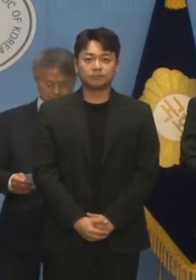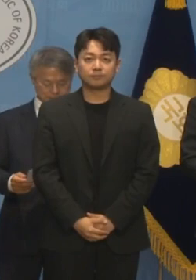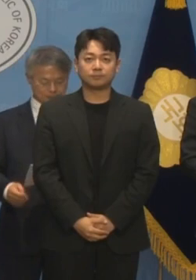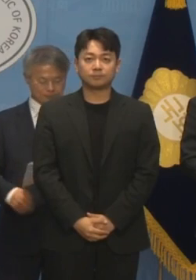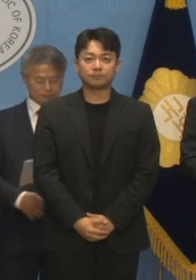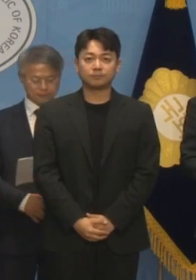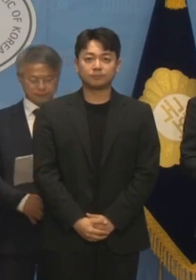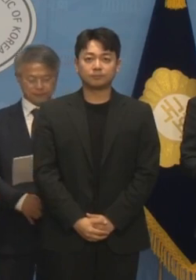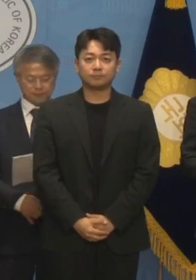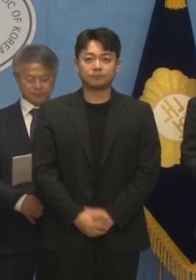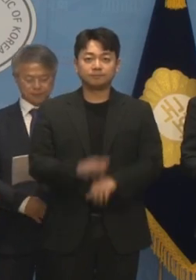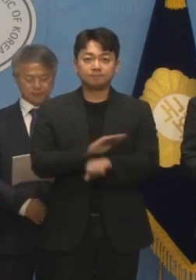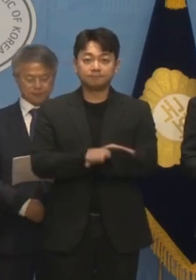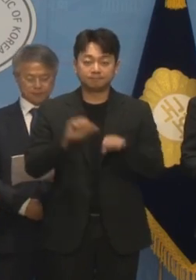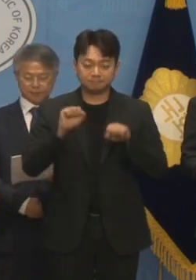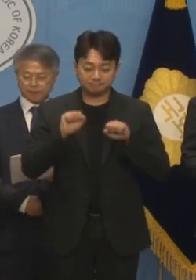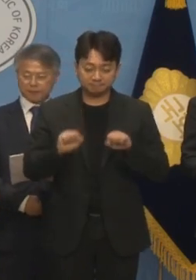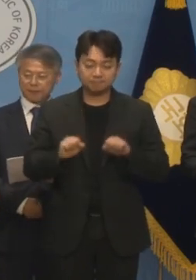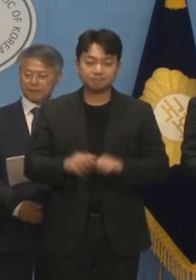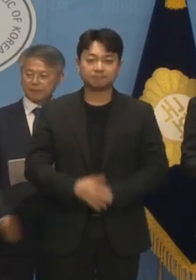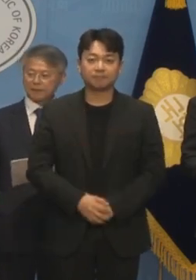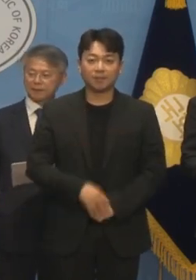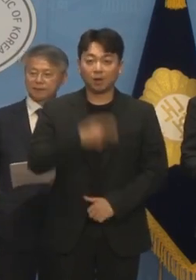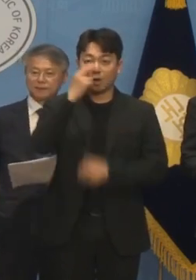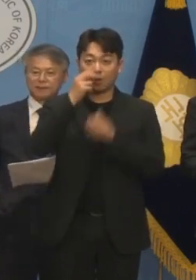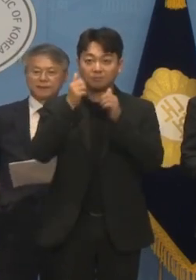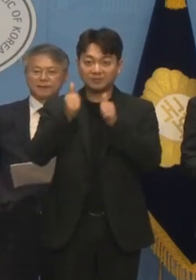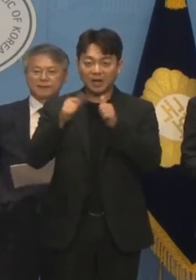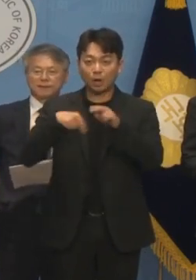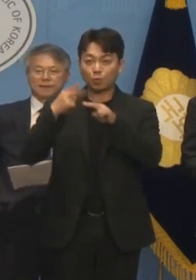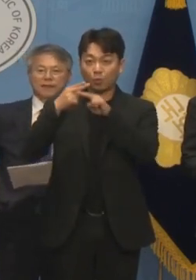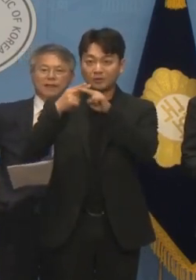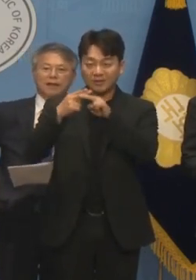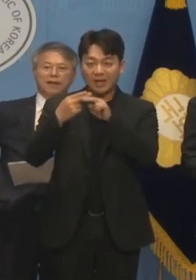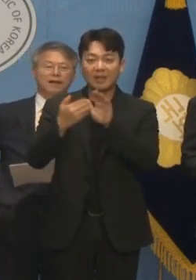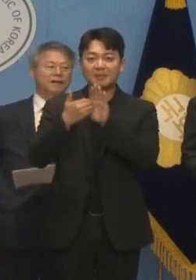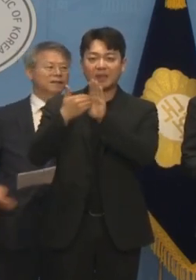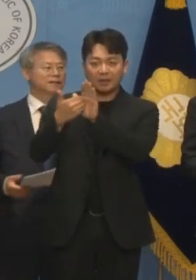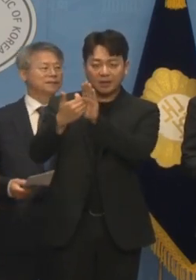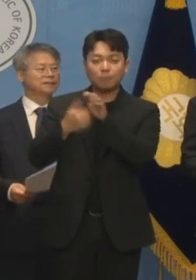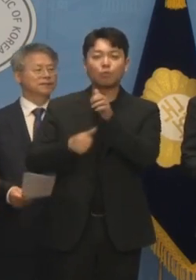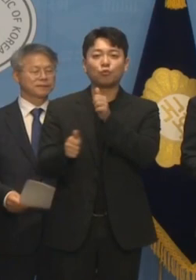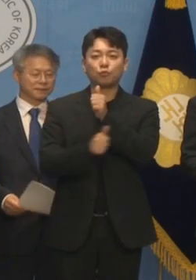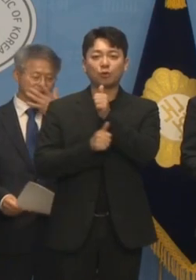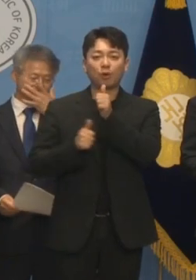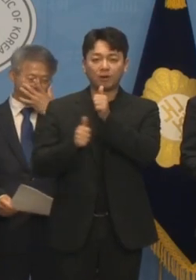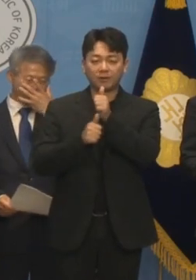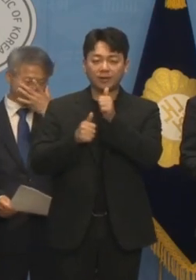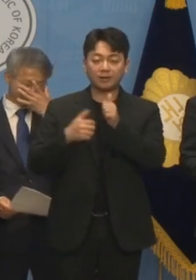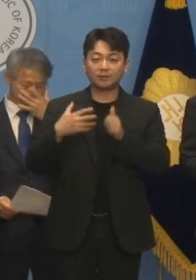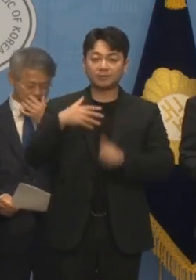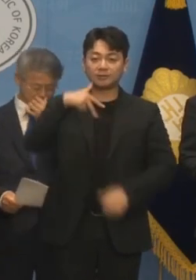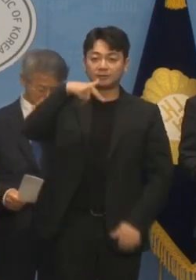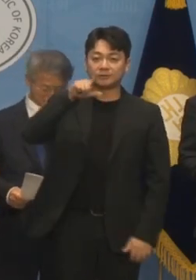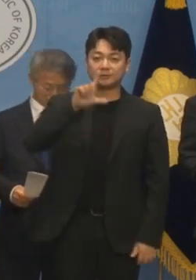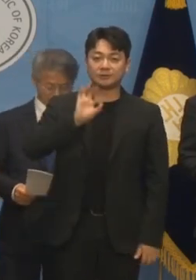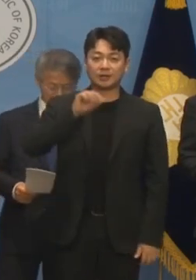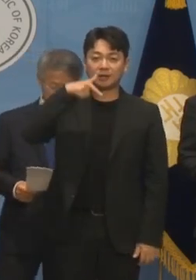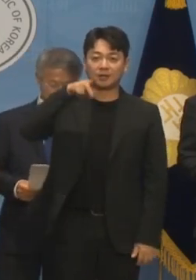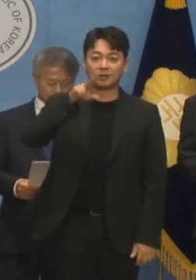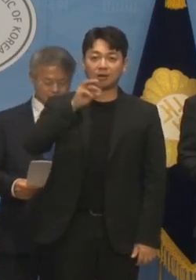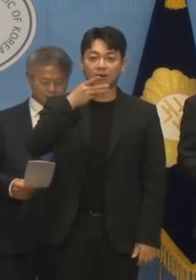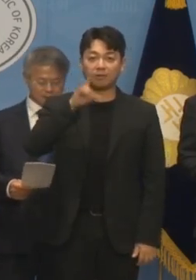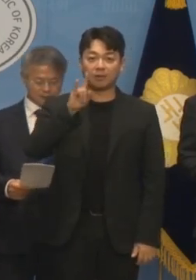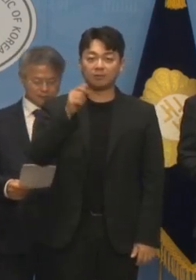하시겠습니다네 안녕하십니까 검찰 독재 정치탄압 위원회 위원장 맡고 있는 장경태 최고 의원입니다